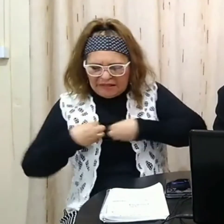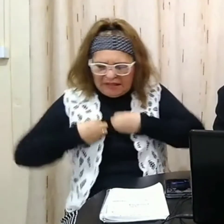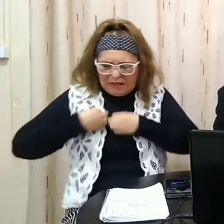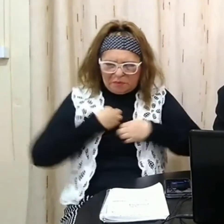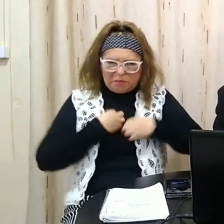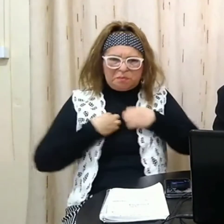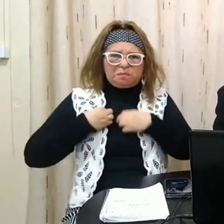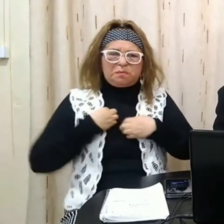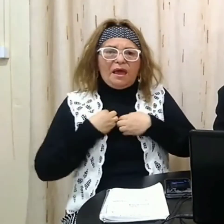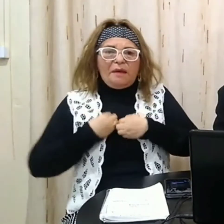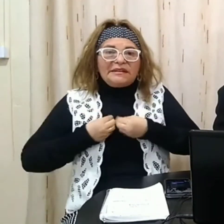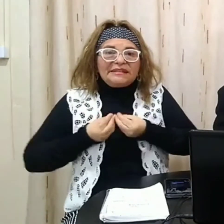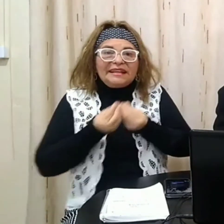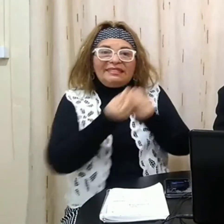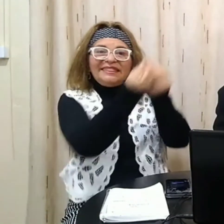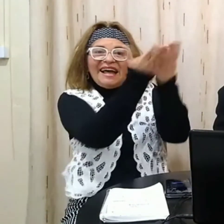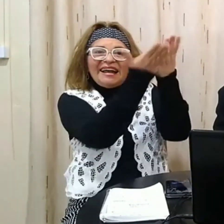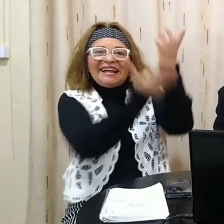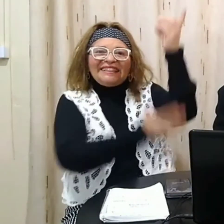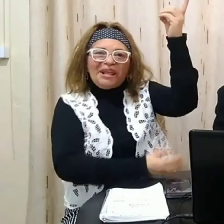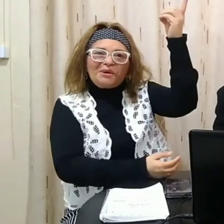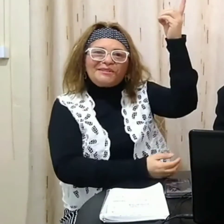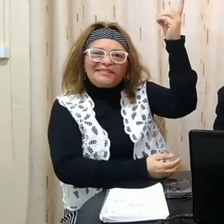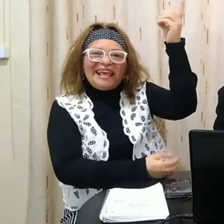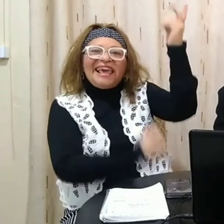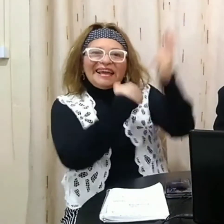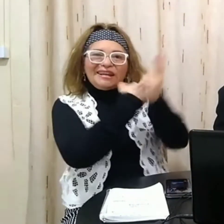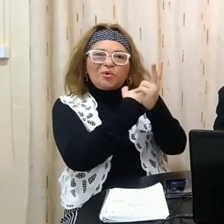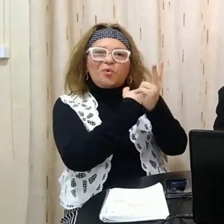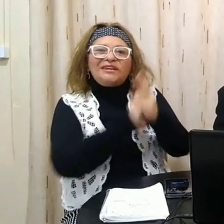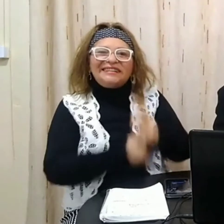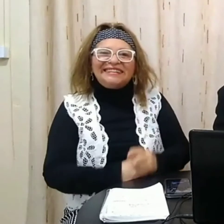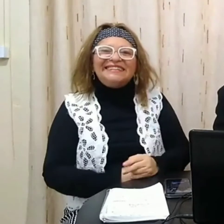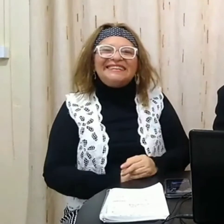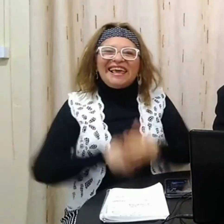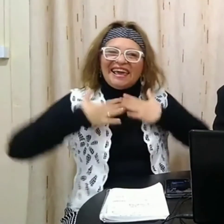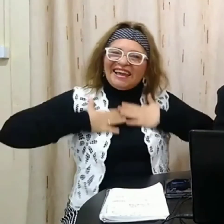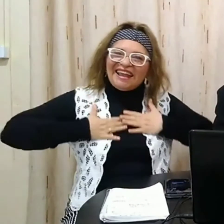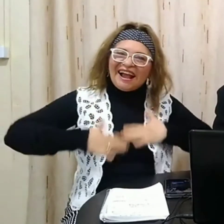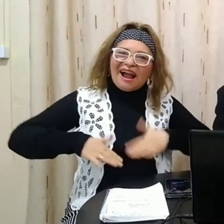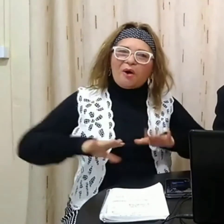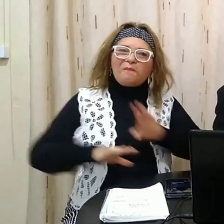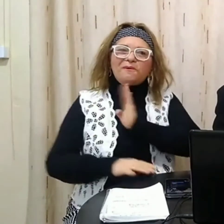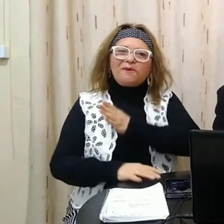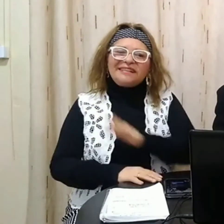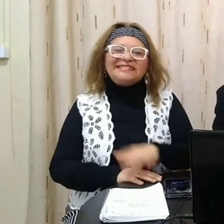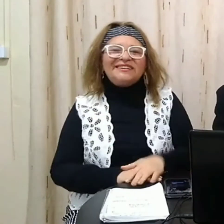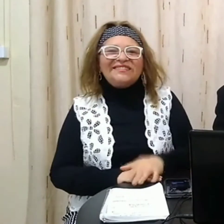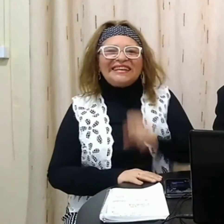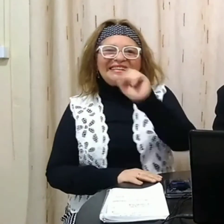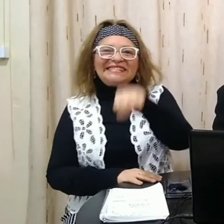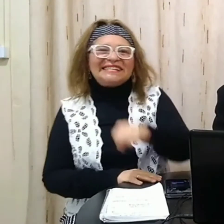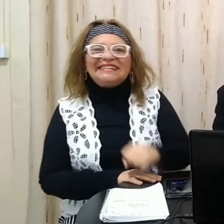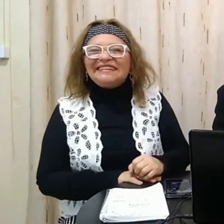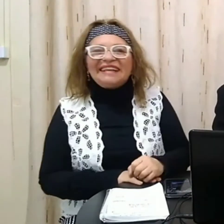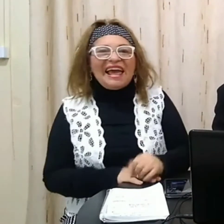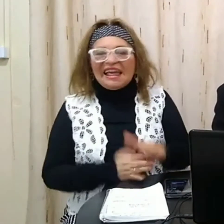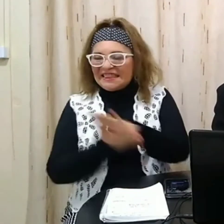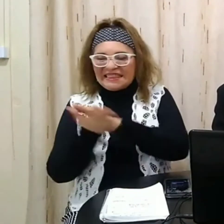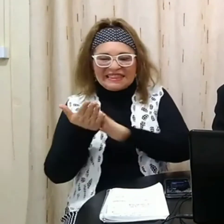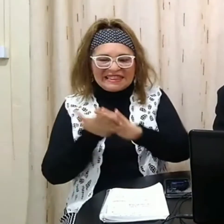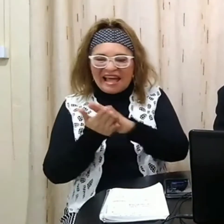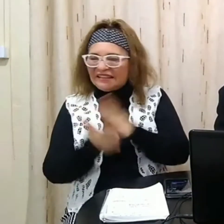Jesus toda a vossa ansiedade, porque Jesus tem cuidado de vós. Ele não permite que nada